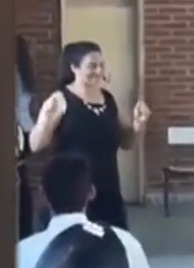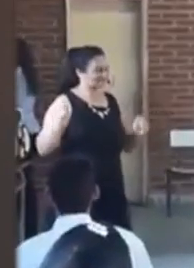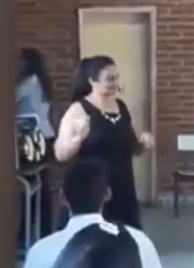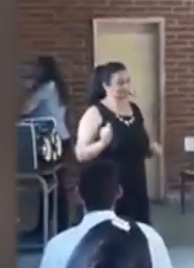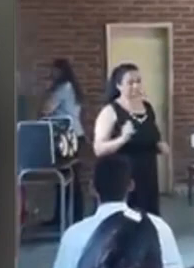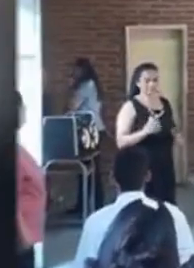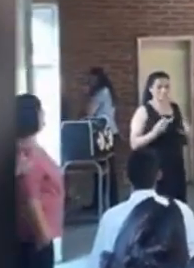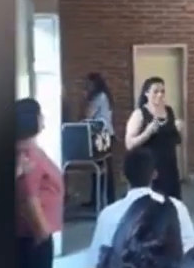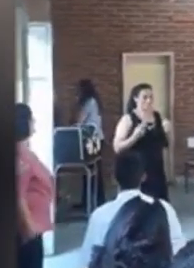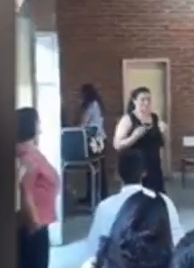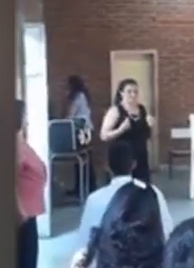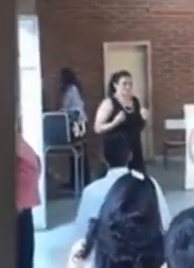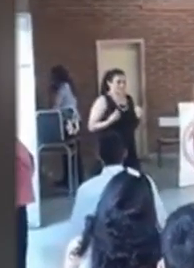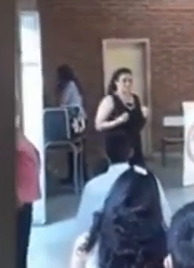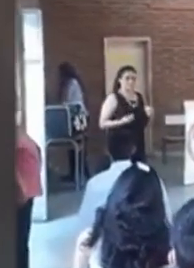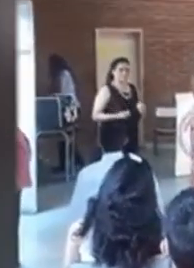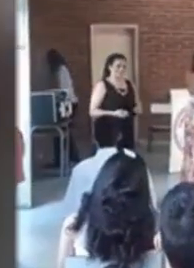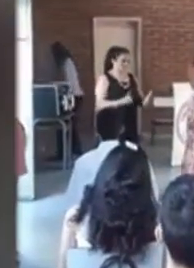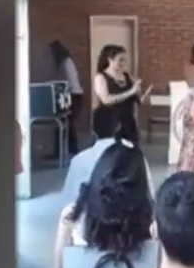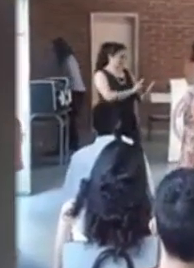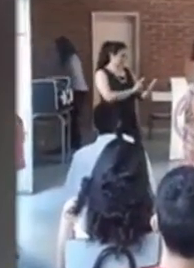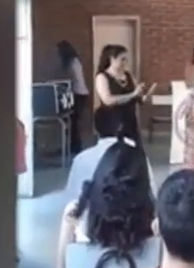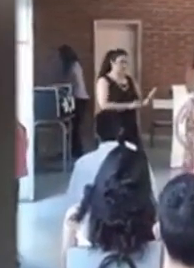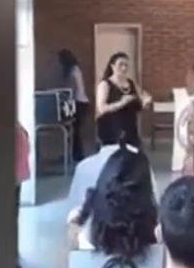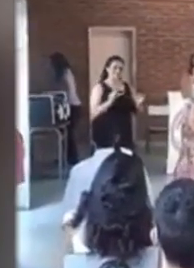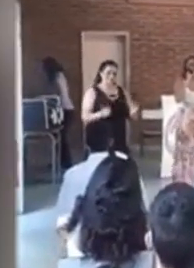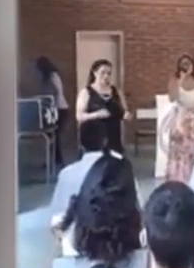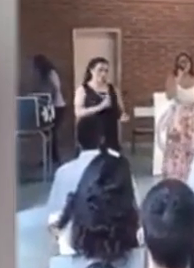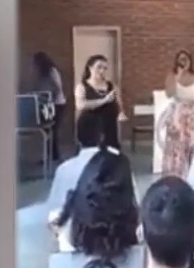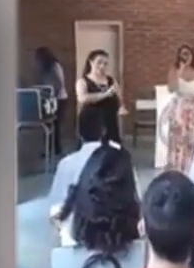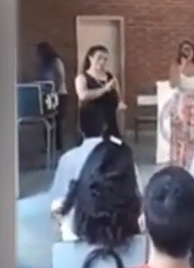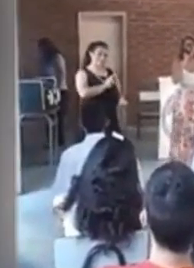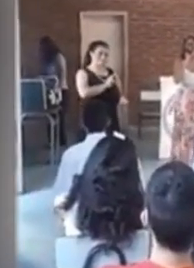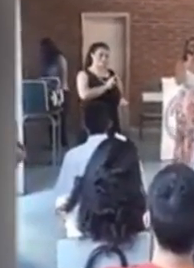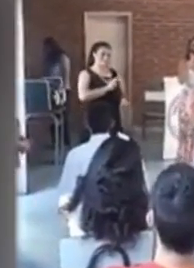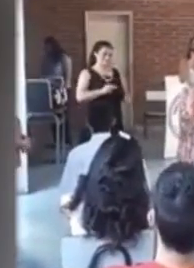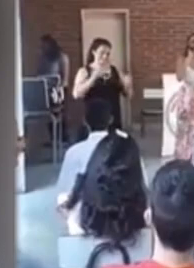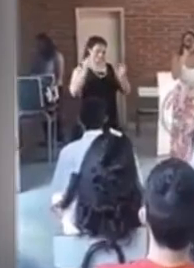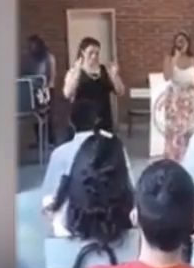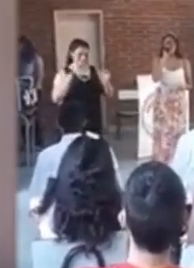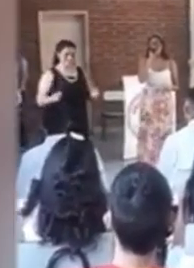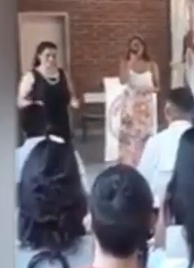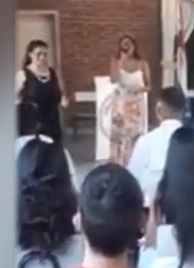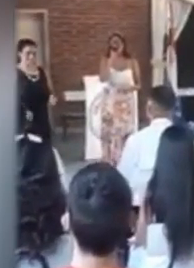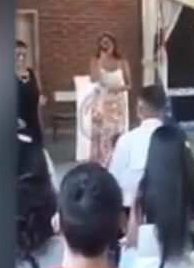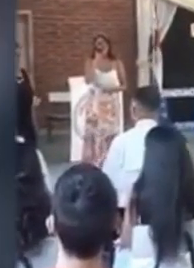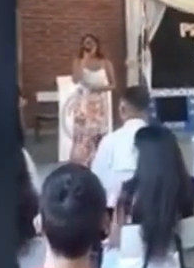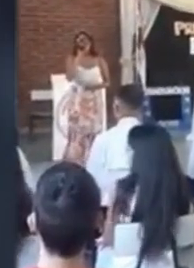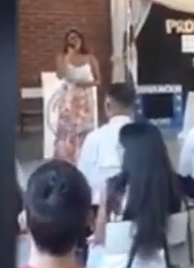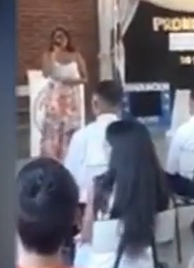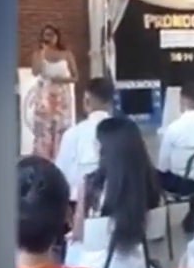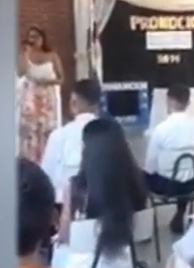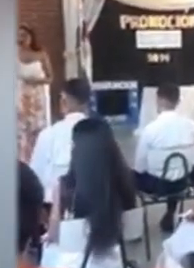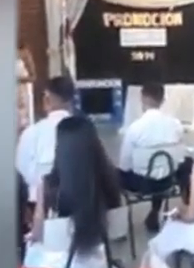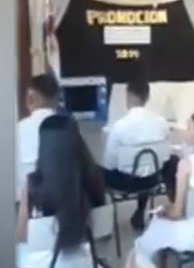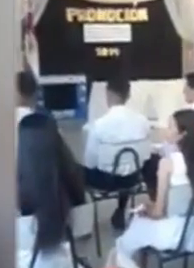son sujetos de derecho también como todos los demás. Claro, y con la capacidad de insertarse en la sociedad, de trabajar